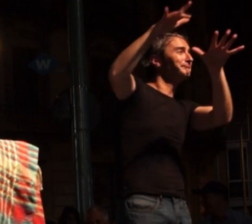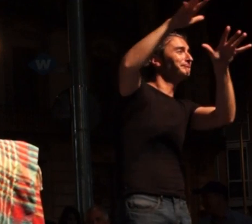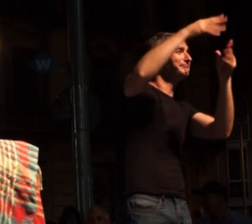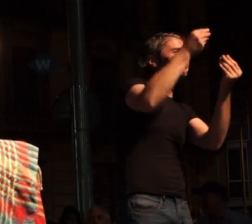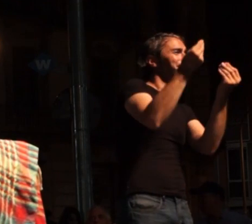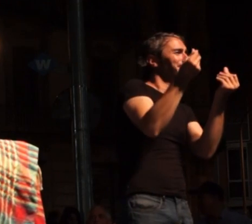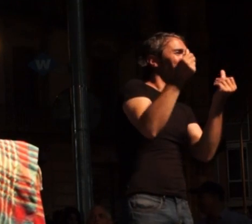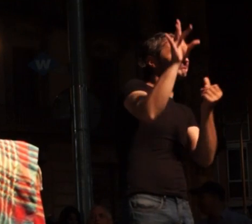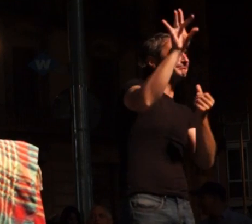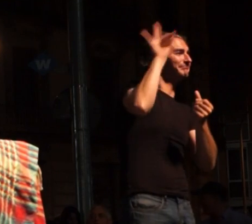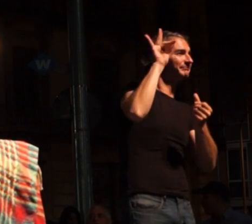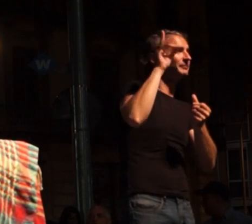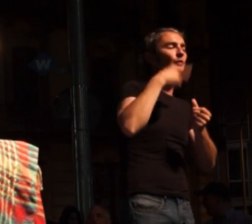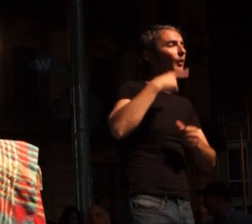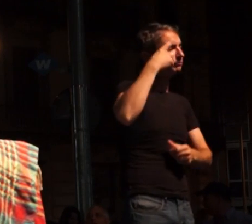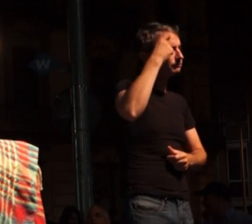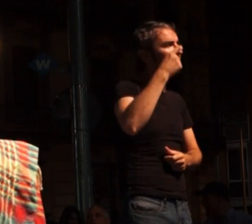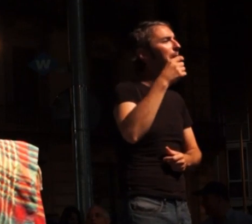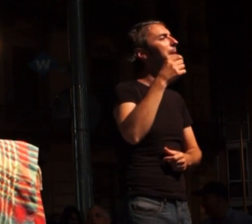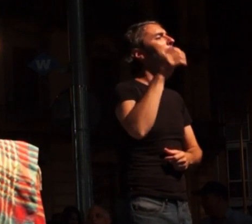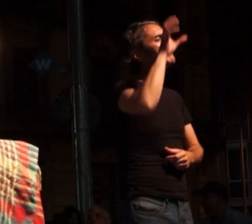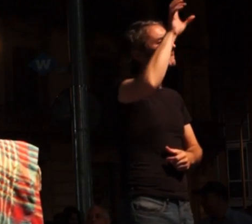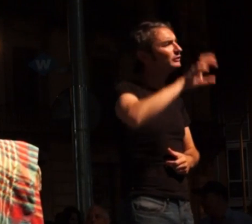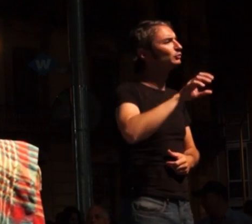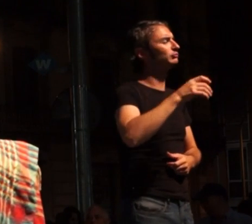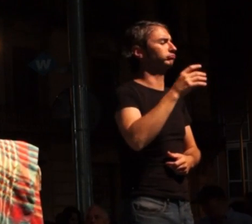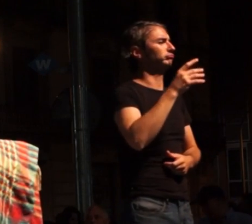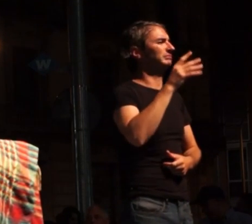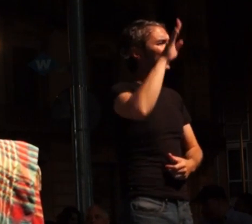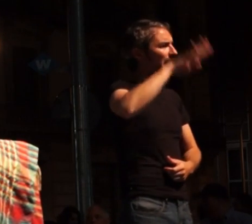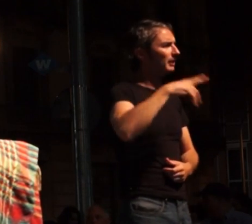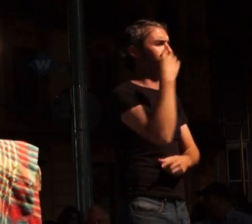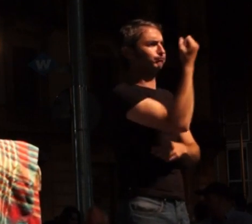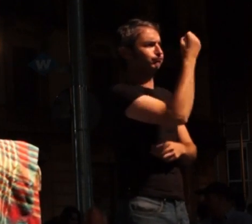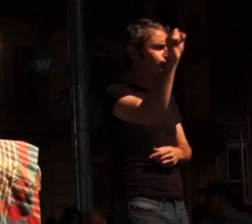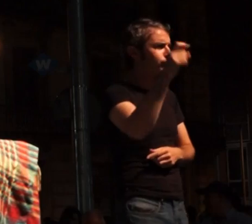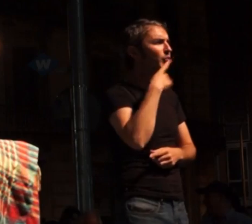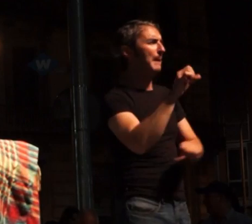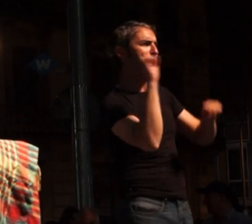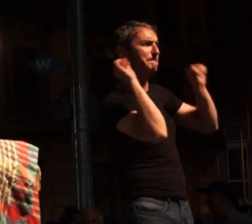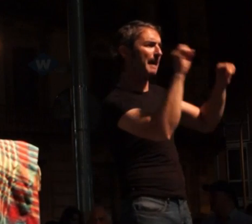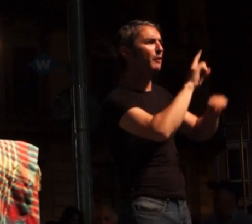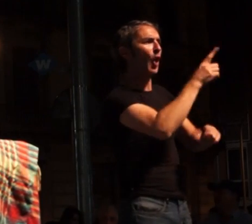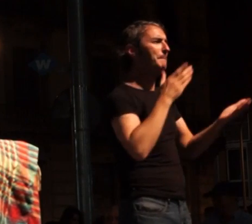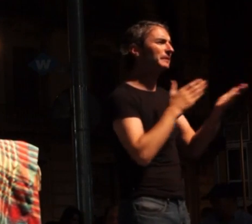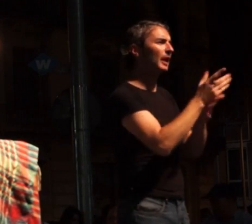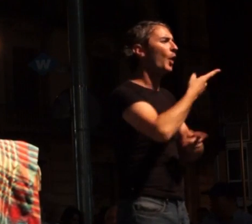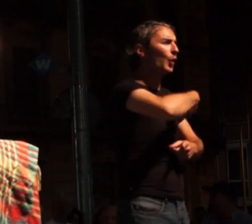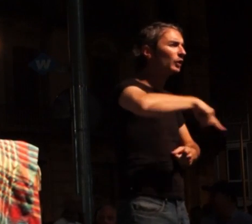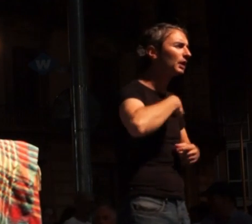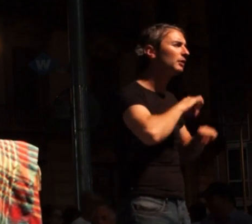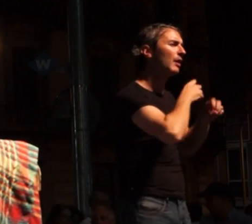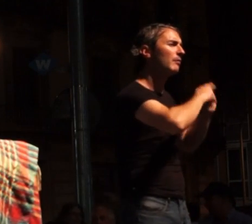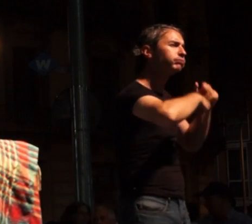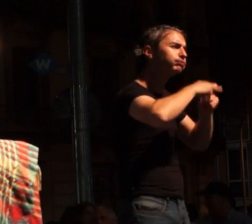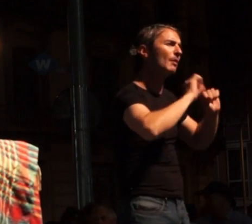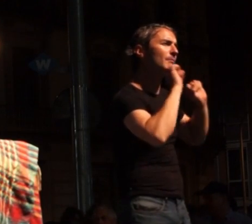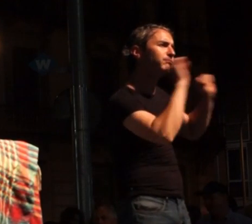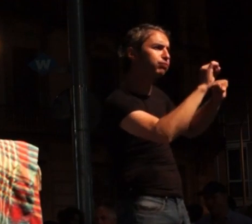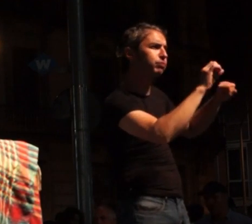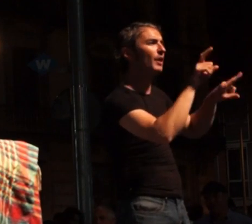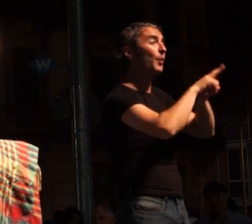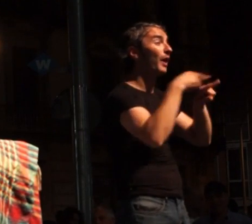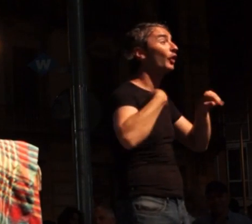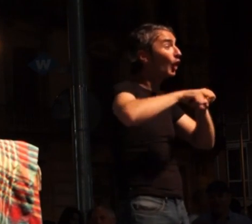països catalans rebels, els països catalans del no passaran, els de les barricades llibertàries. Aquests són